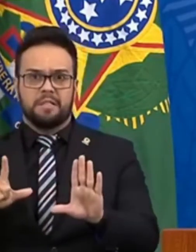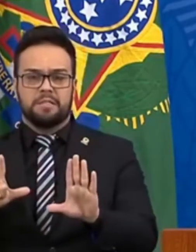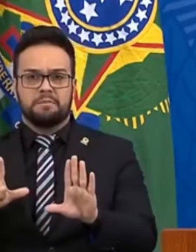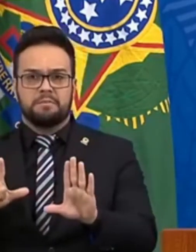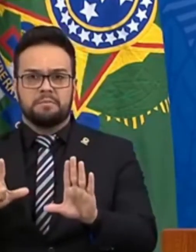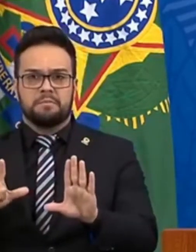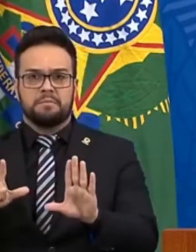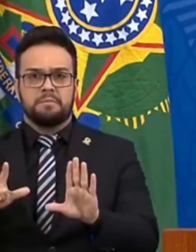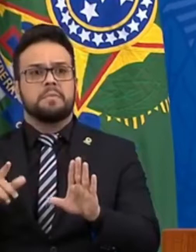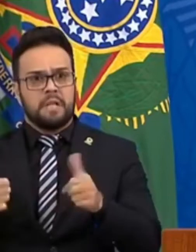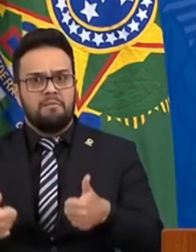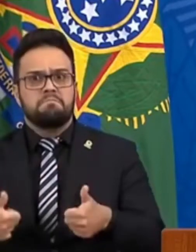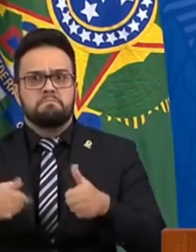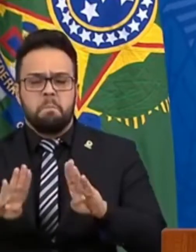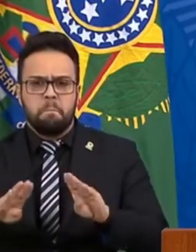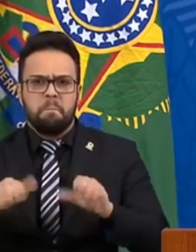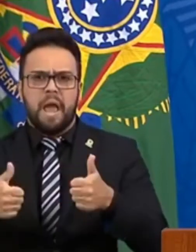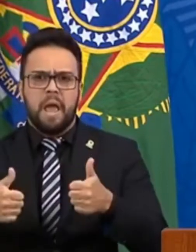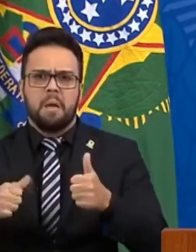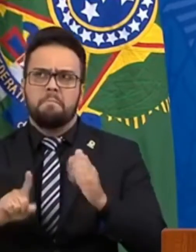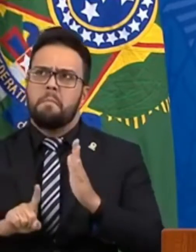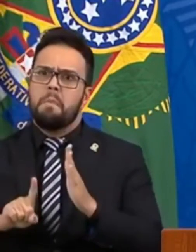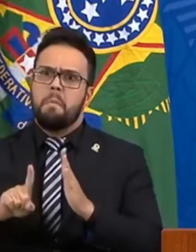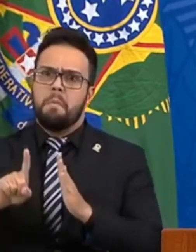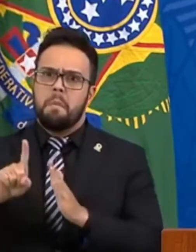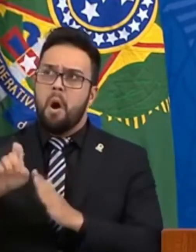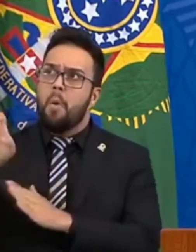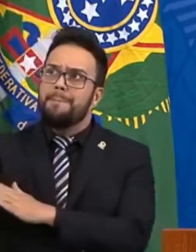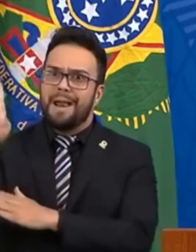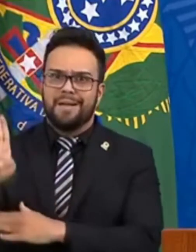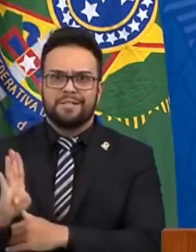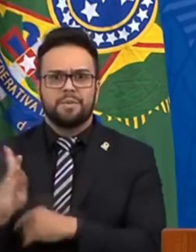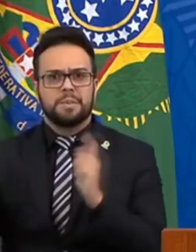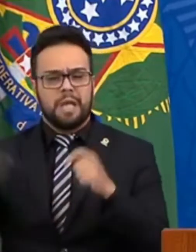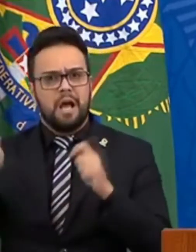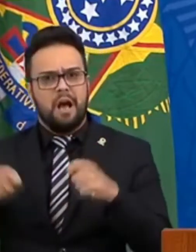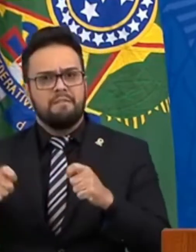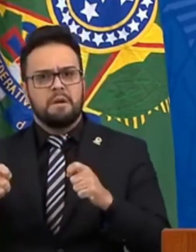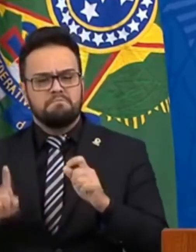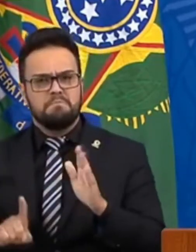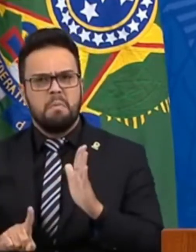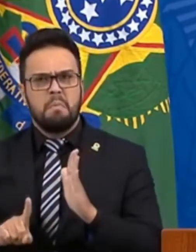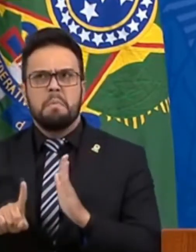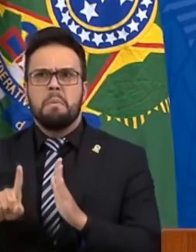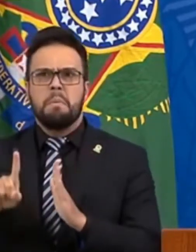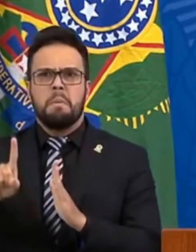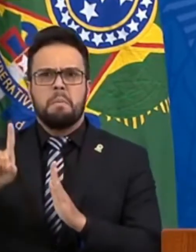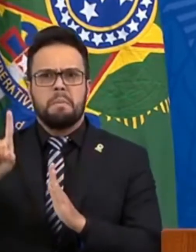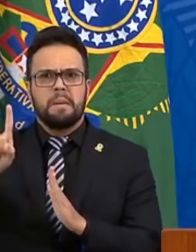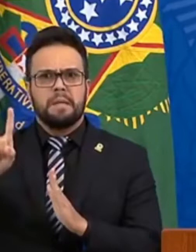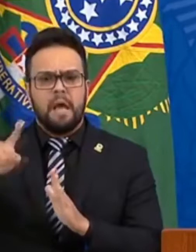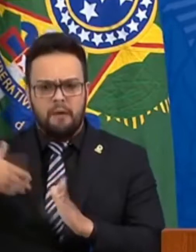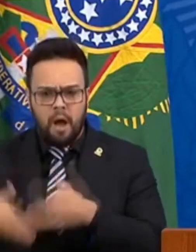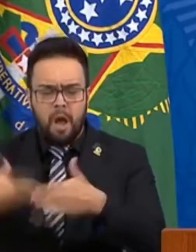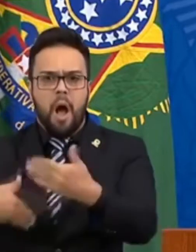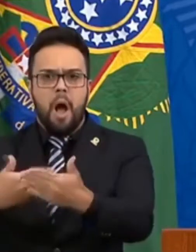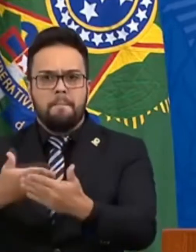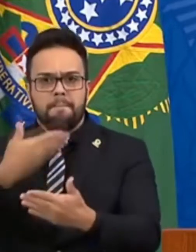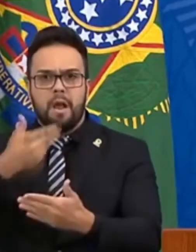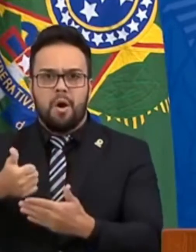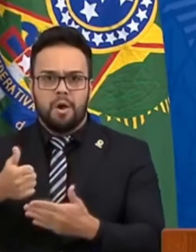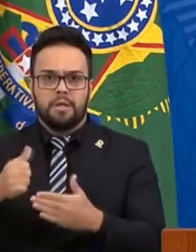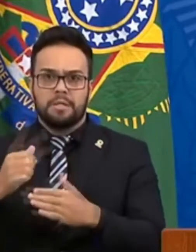estava indo muito bem e o brasil tinha tudo para dar certo no curto espaço de tempo